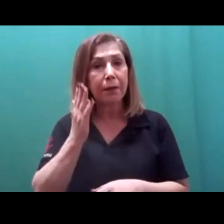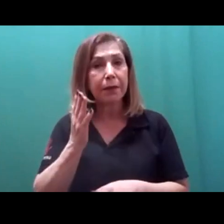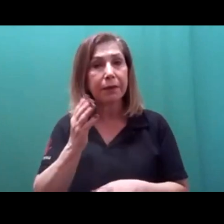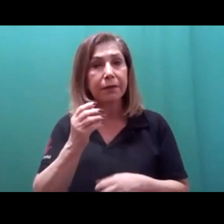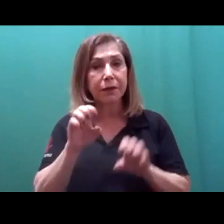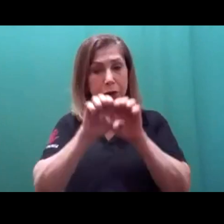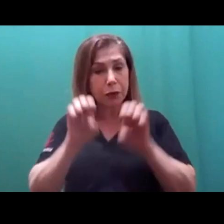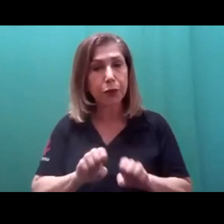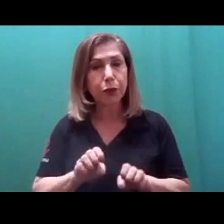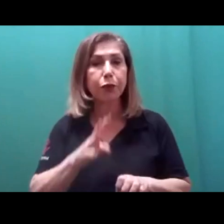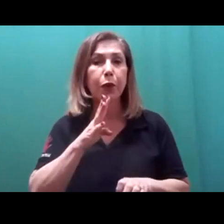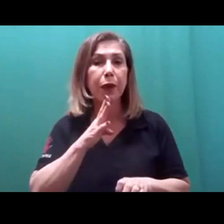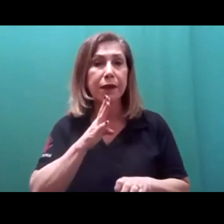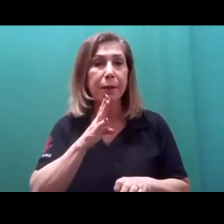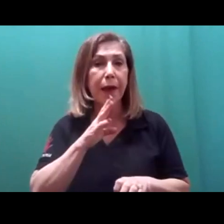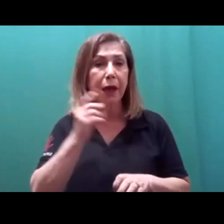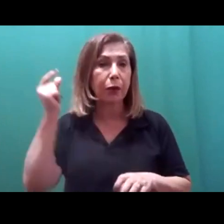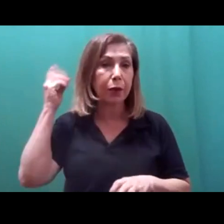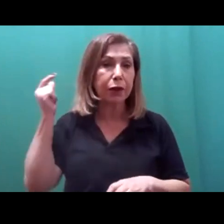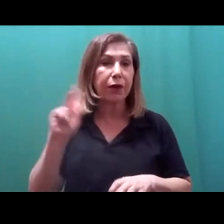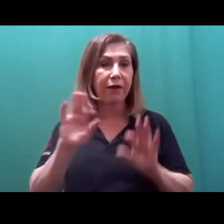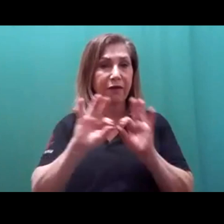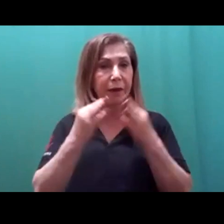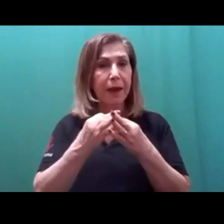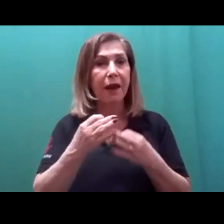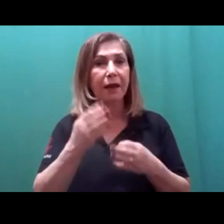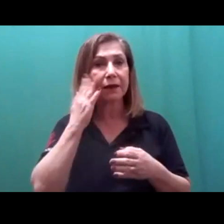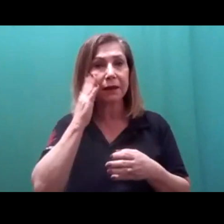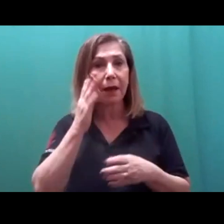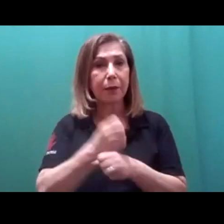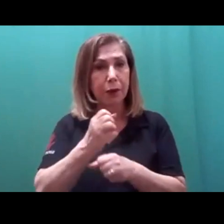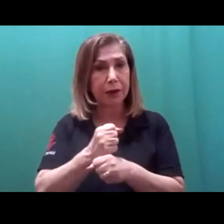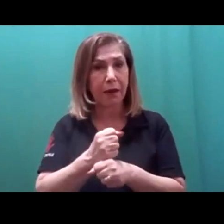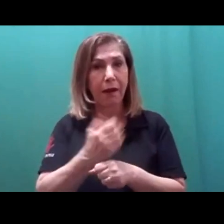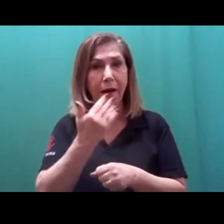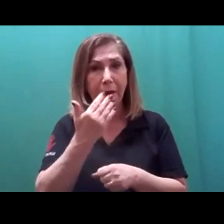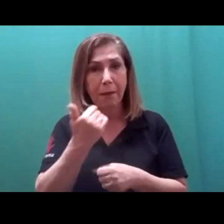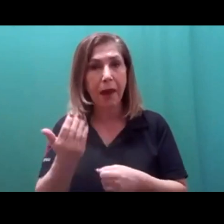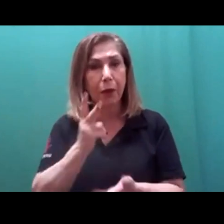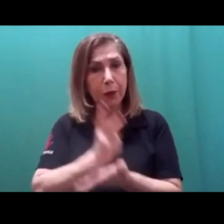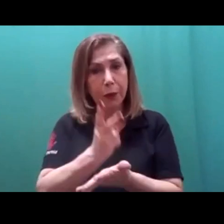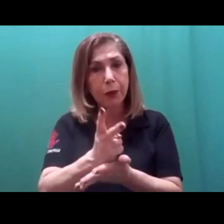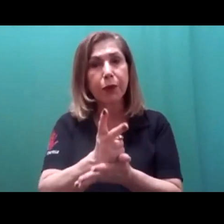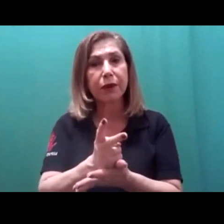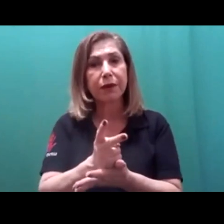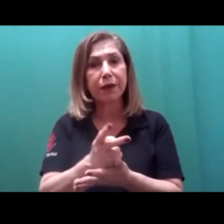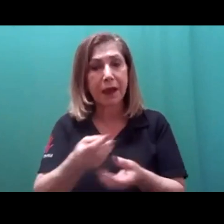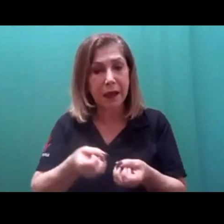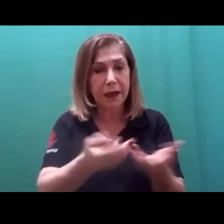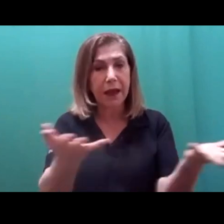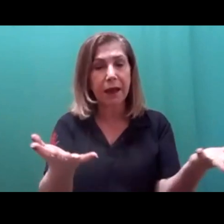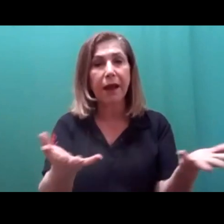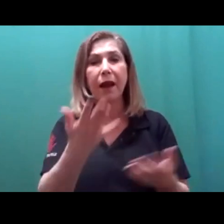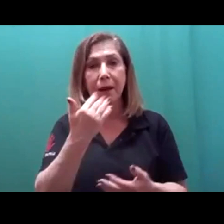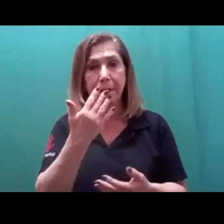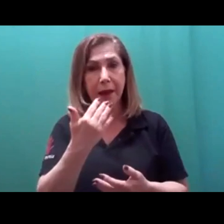que têm conhecimento ancestral para produção de alimentos, para processamento de alimentos, para conservação de alimentos, para distribuição de alimentos,